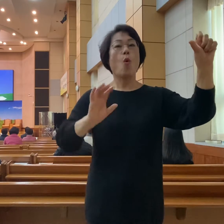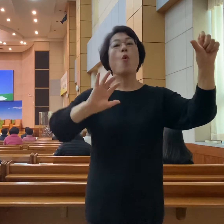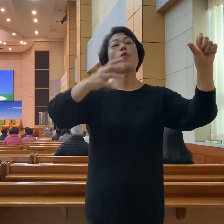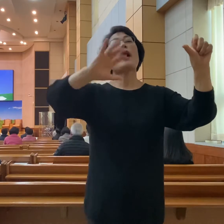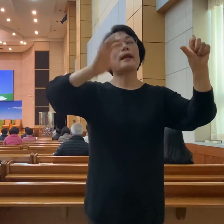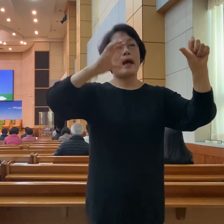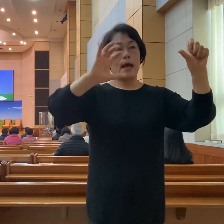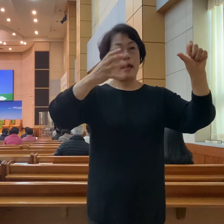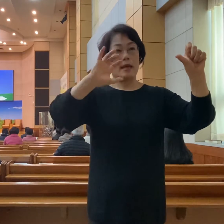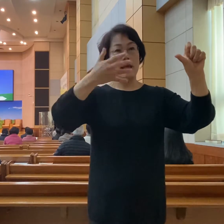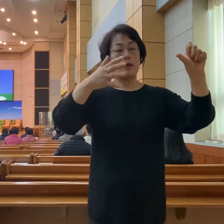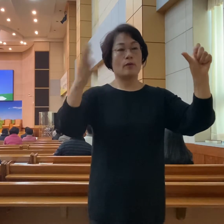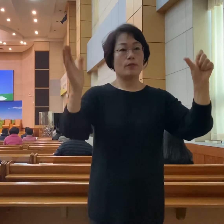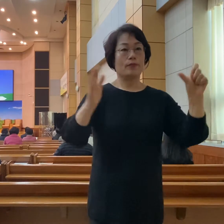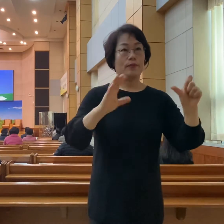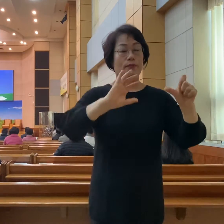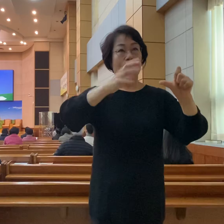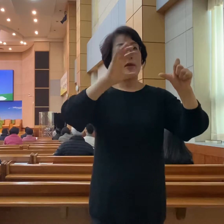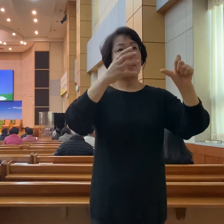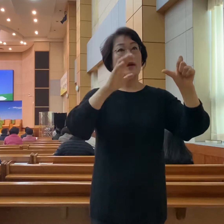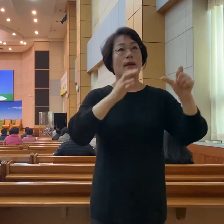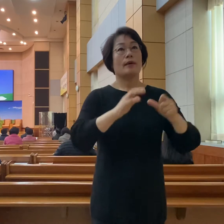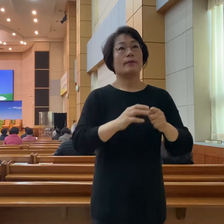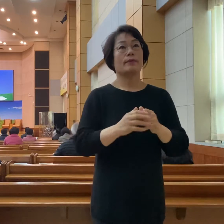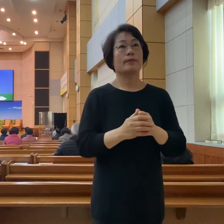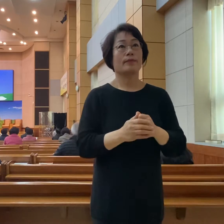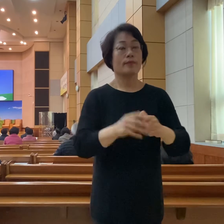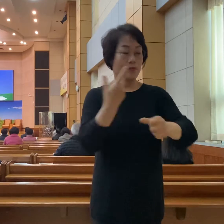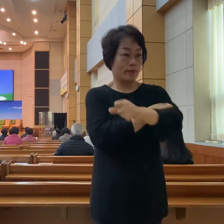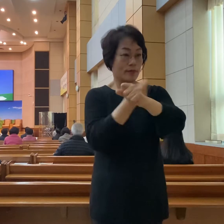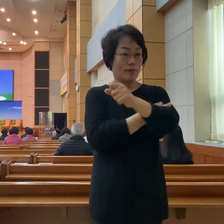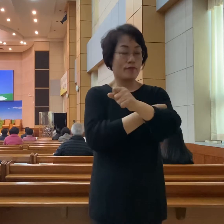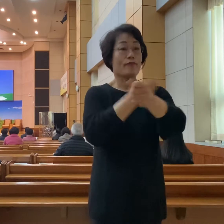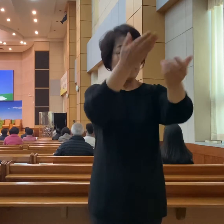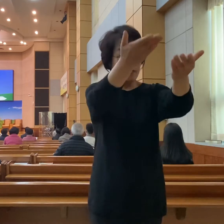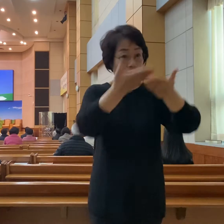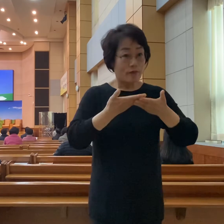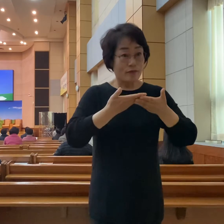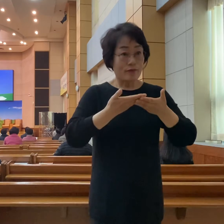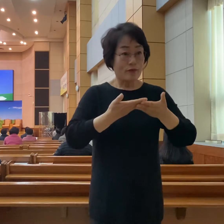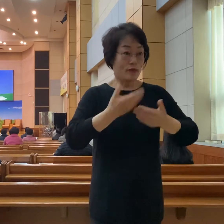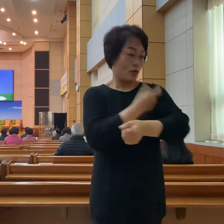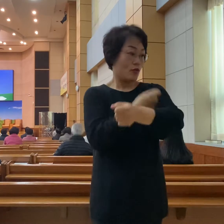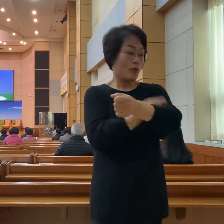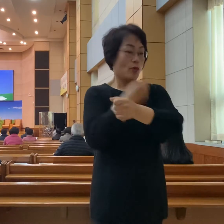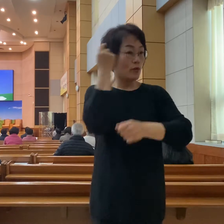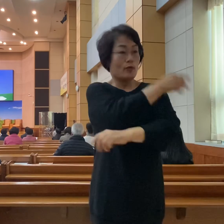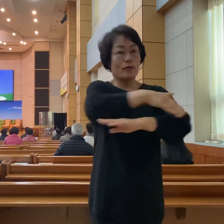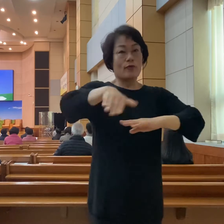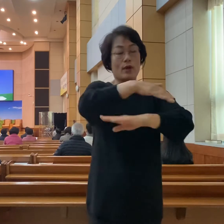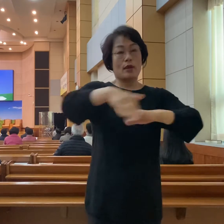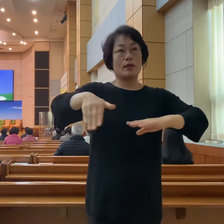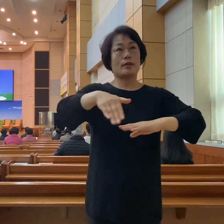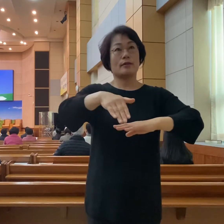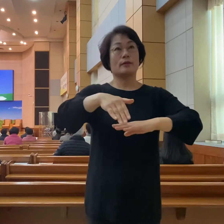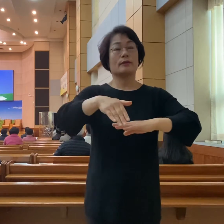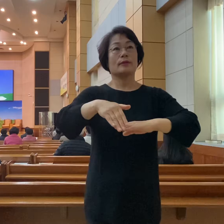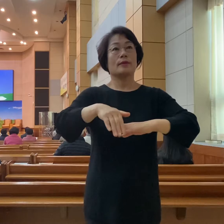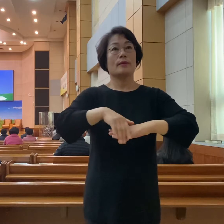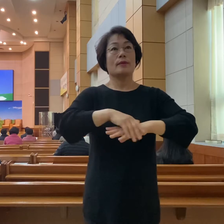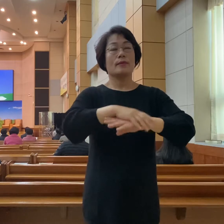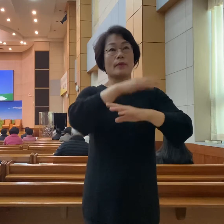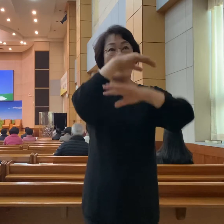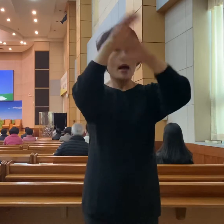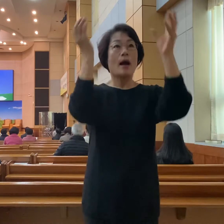65개국을 이렇게 나름대로 이 백신 확보량이라든지 접종하는 계획이라든지 이걸 이제